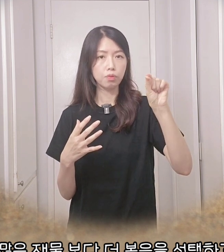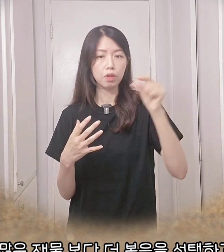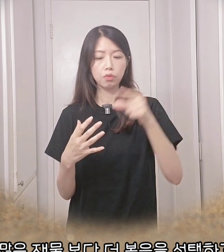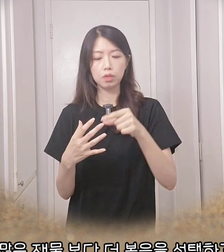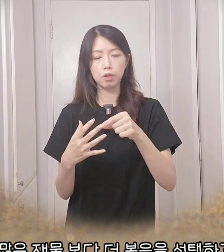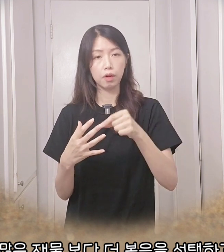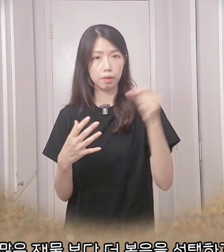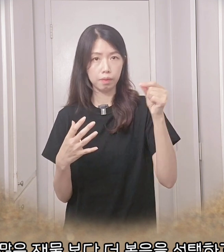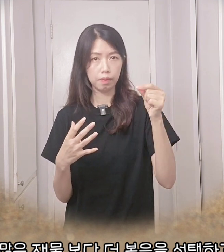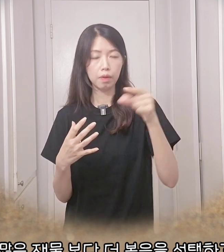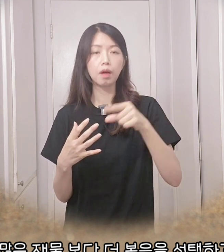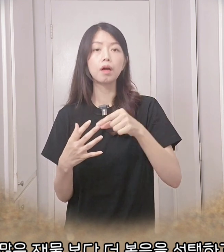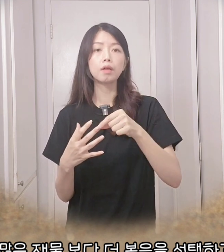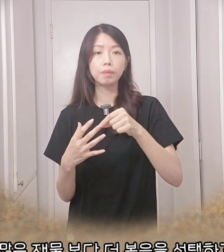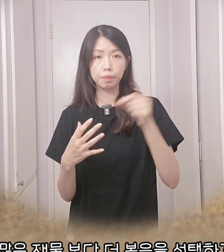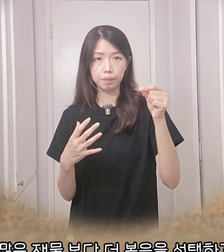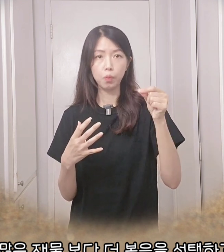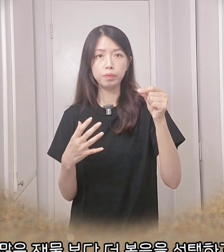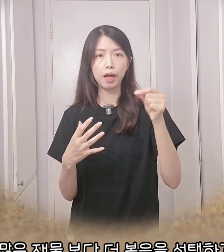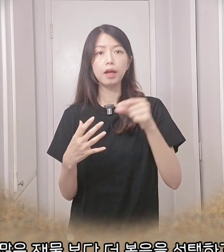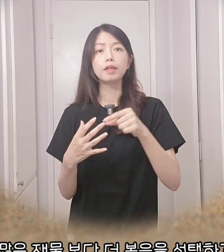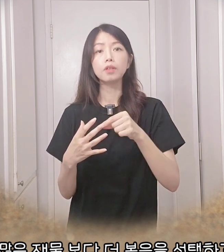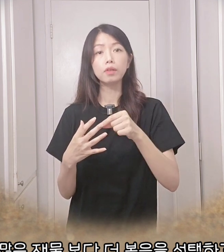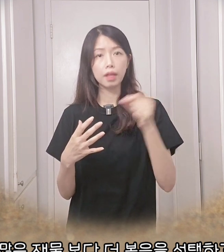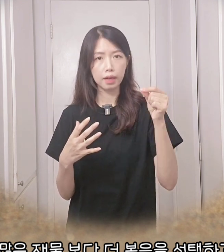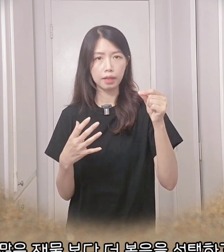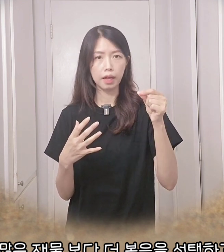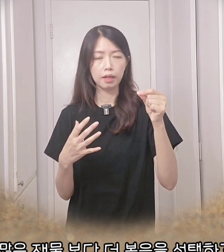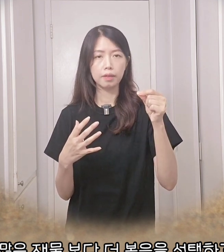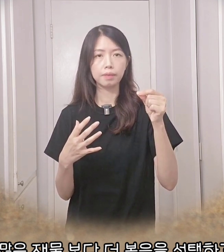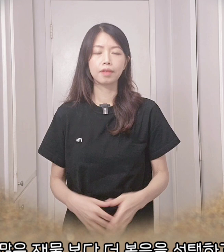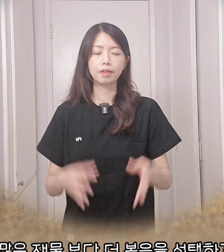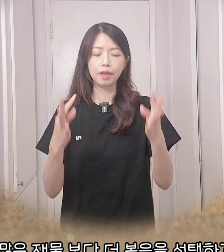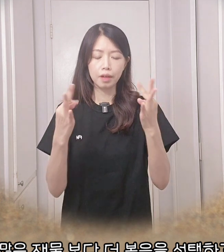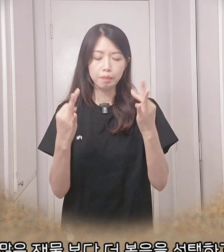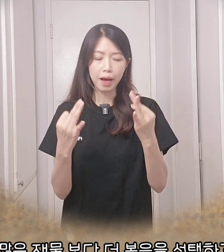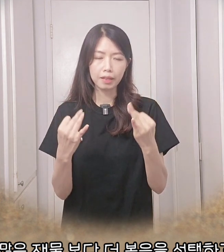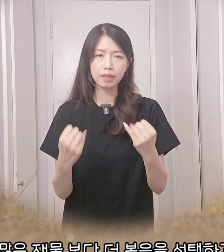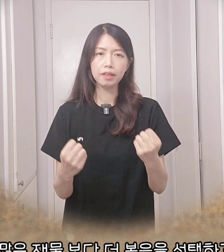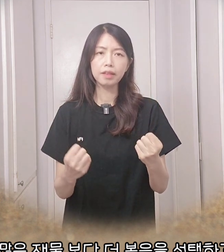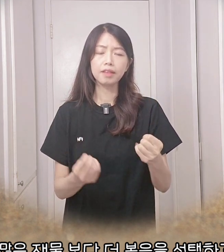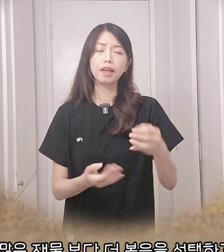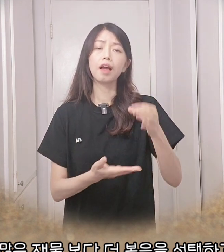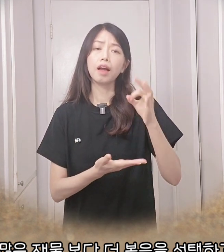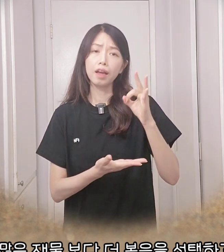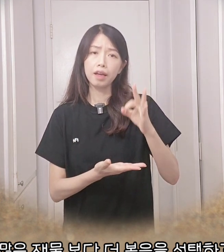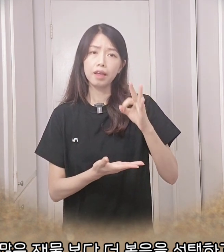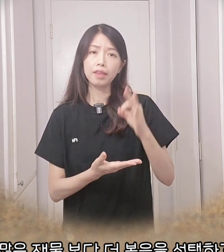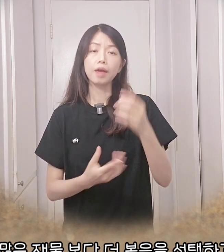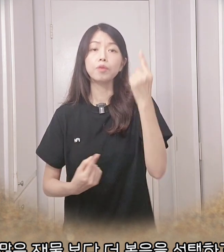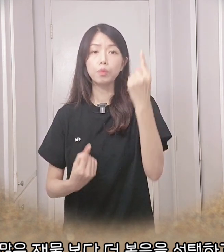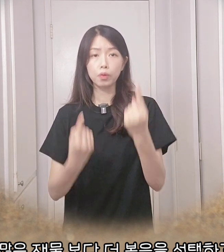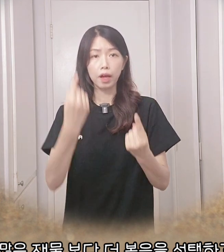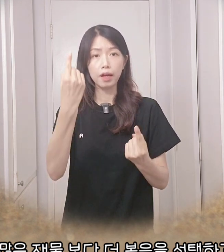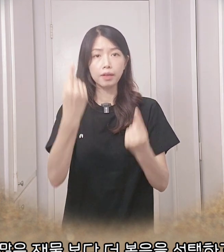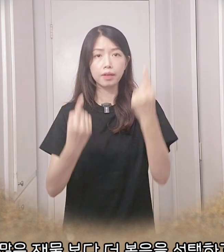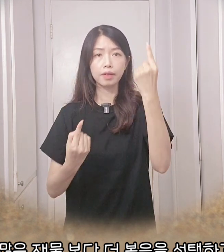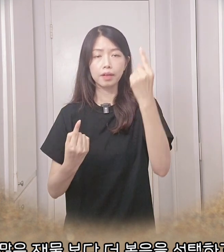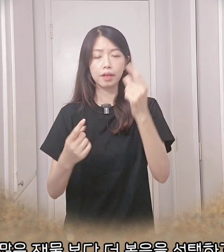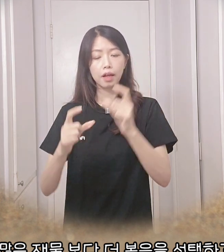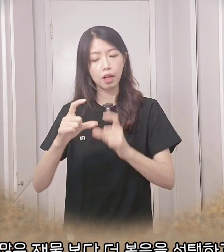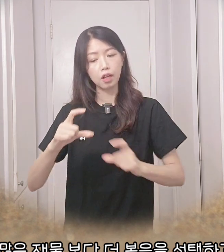손을 이렇게 붙여주시는 거예요. 뽑다, 선택하다. 많은